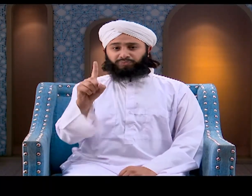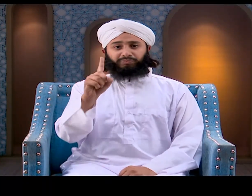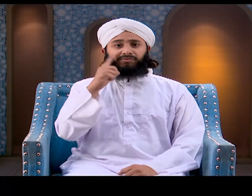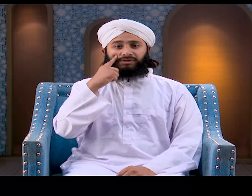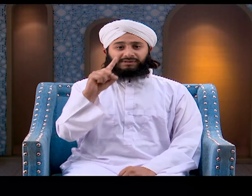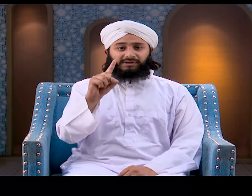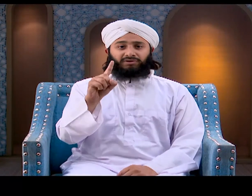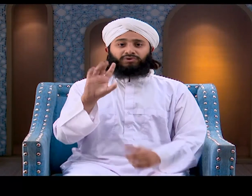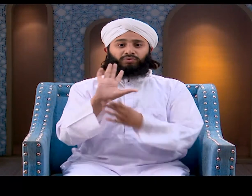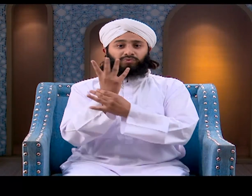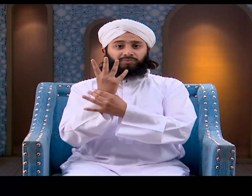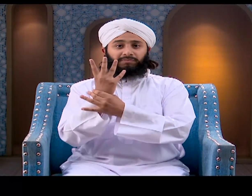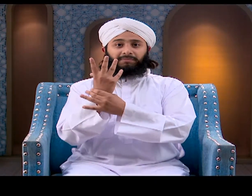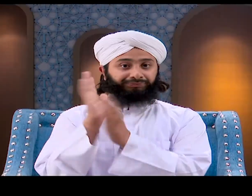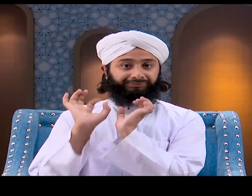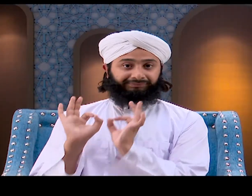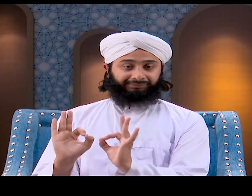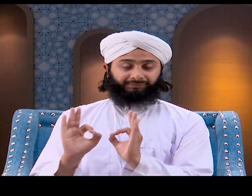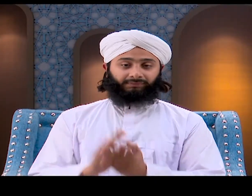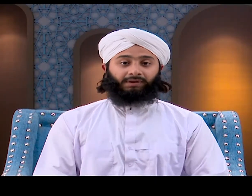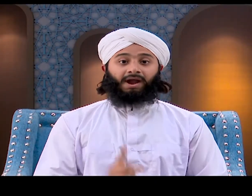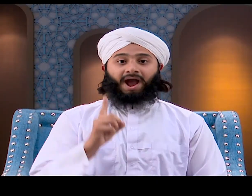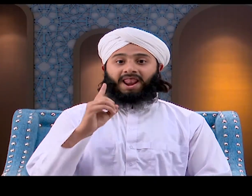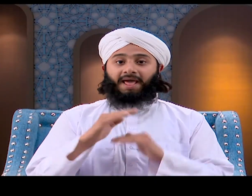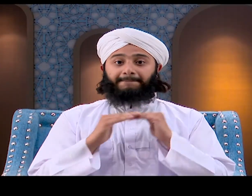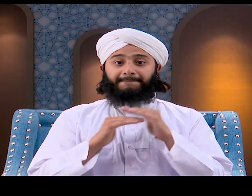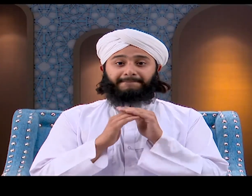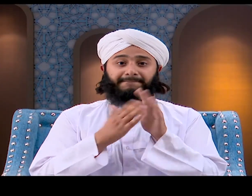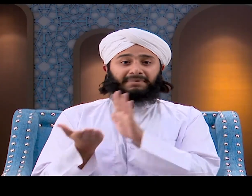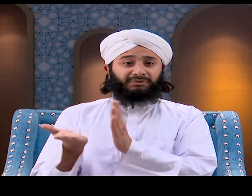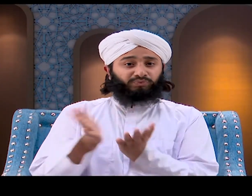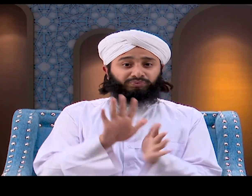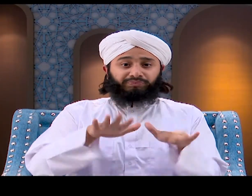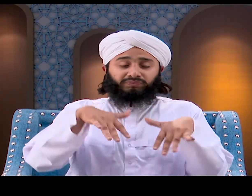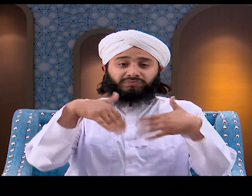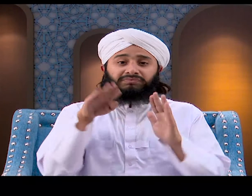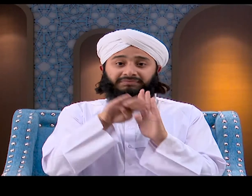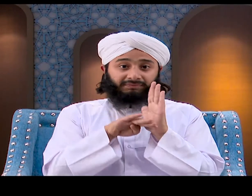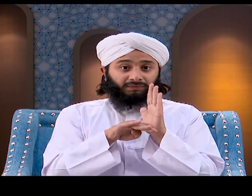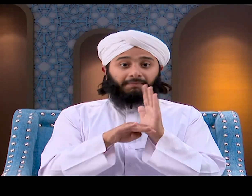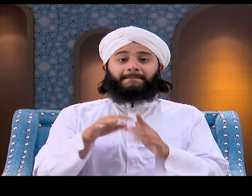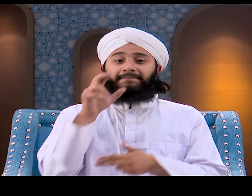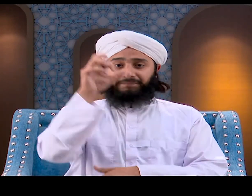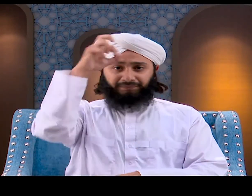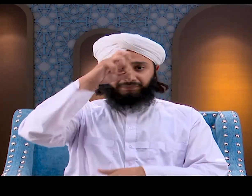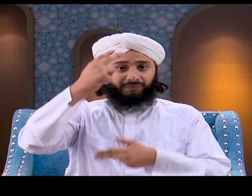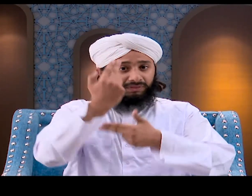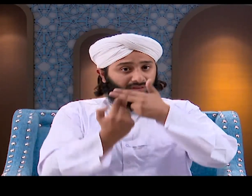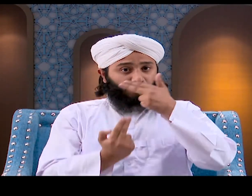میں تشریف فرما رہے۔ یہ اللہ پاک کی طرف لوٹنے کا دن کون سا ہے؟ اس بارے میں مفسرین کرام کے 2 اقوال ہیں۔